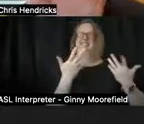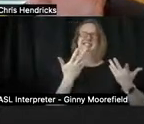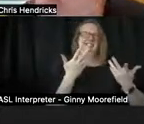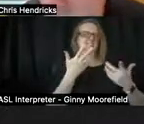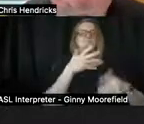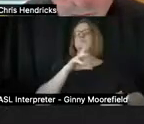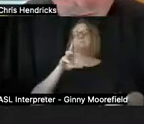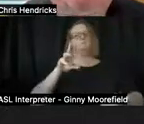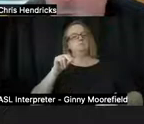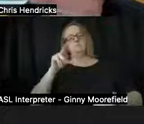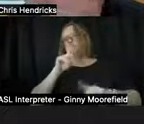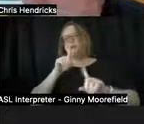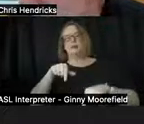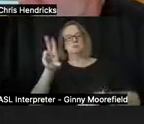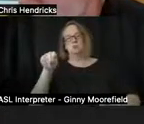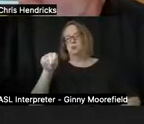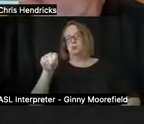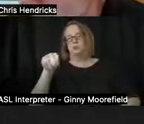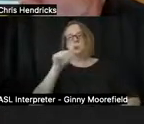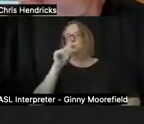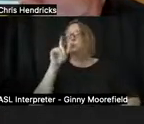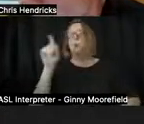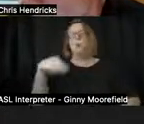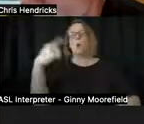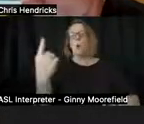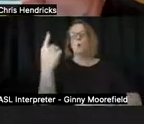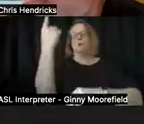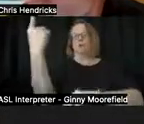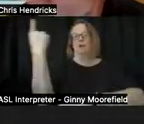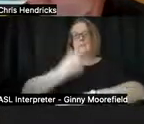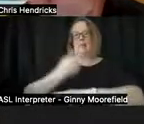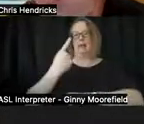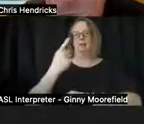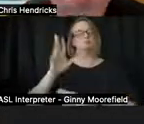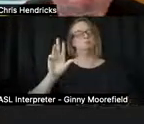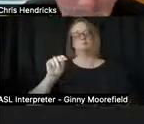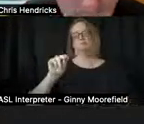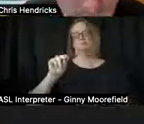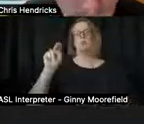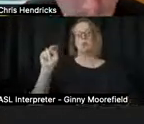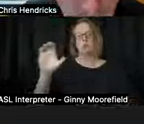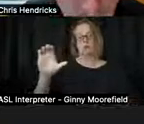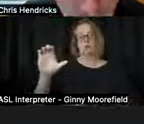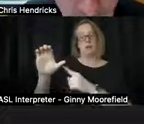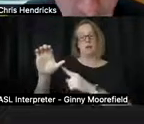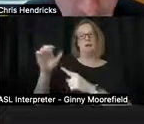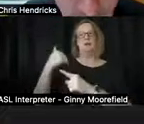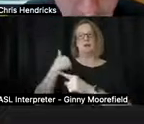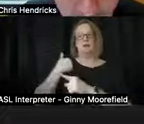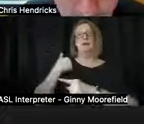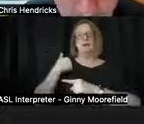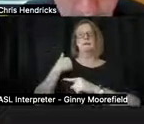largas entonces La respuesta es no no Tenemos que votar únicamente en el vivero de las elecciones en Carolina del